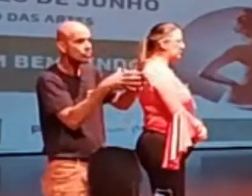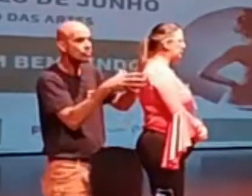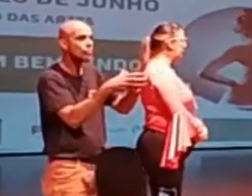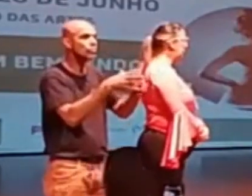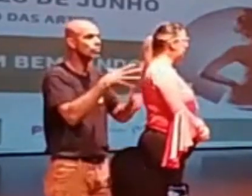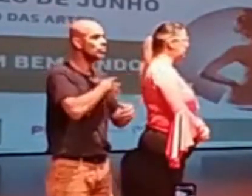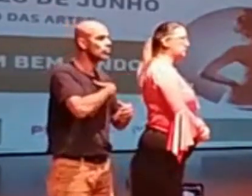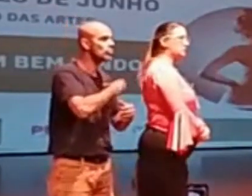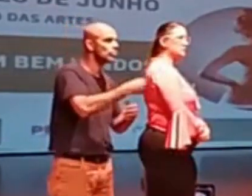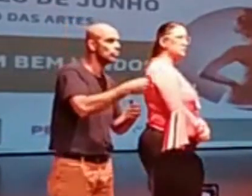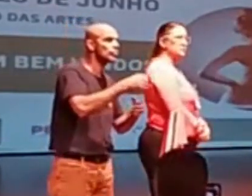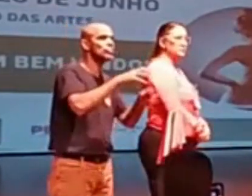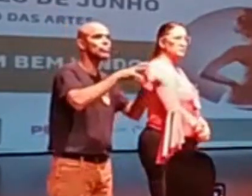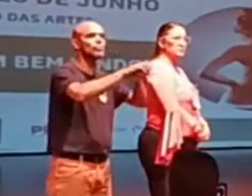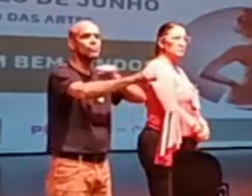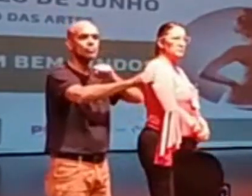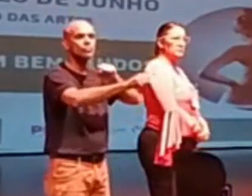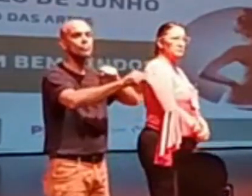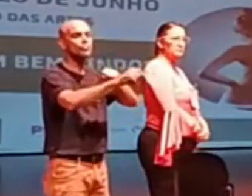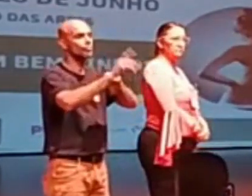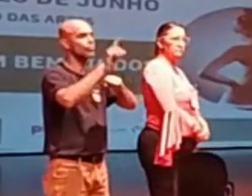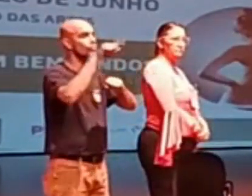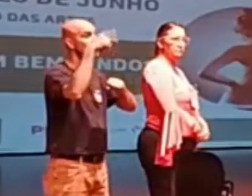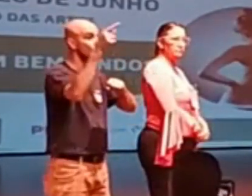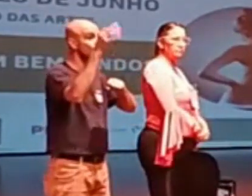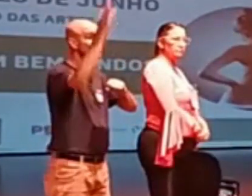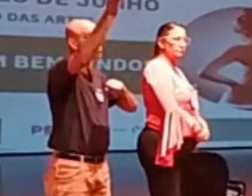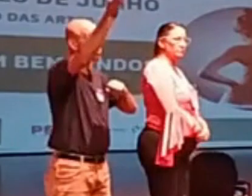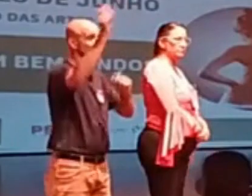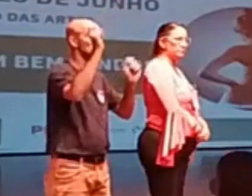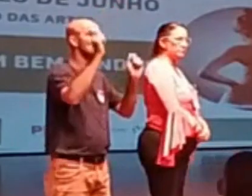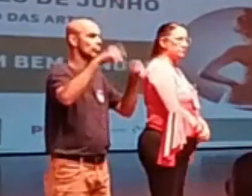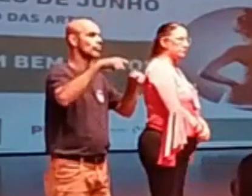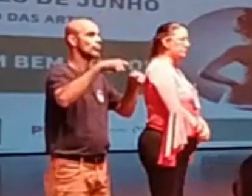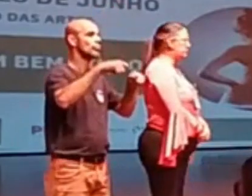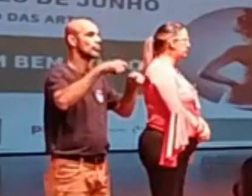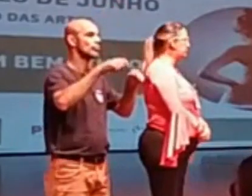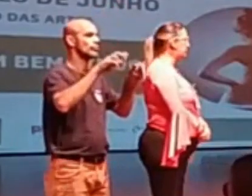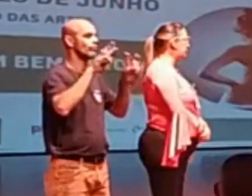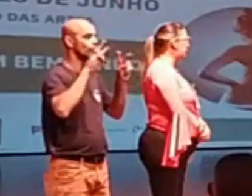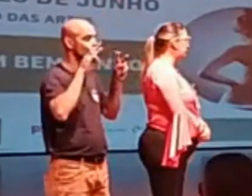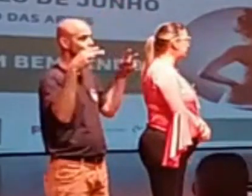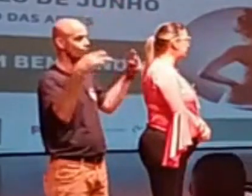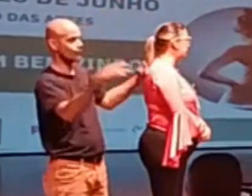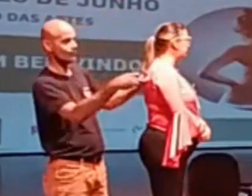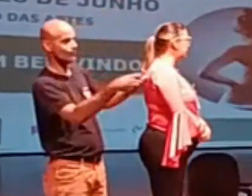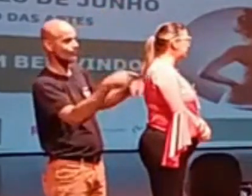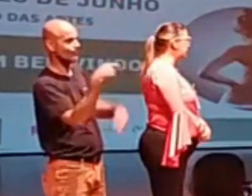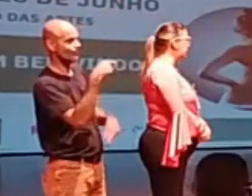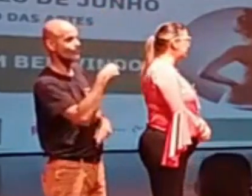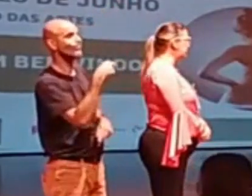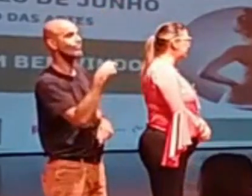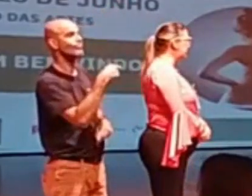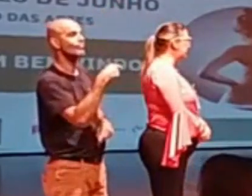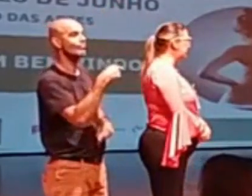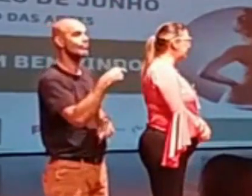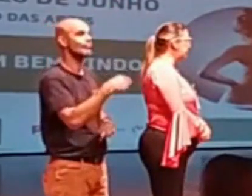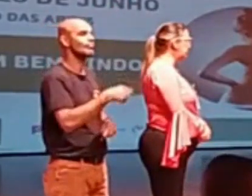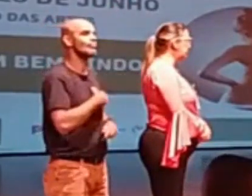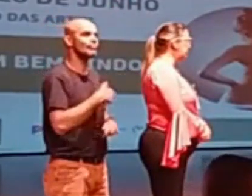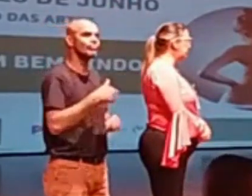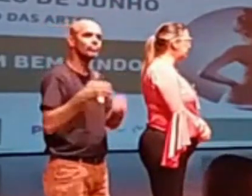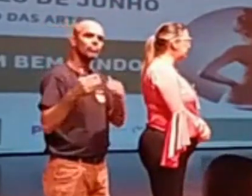filhos que estão para se formar também, que um dia possam ter esse olhar, né? Possam ter e contar